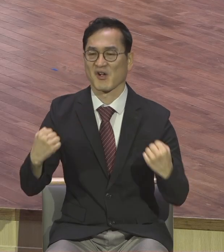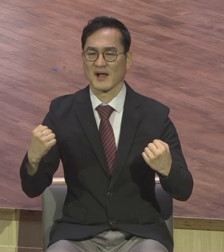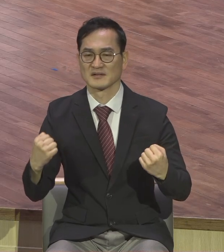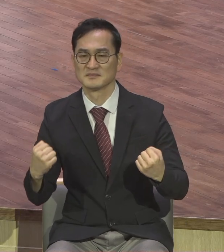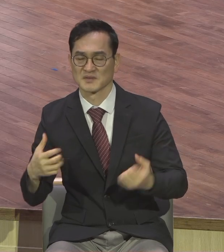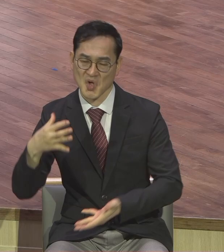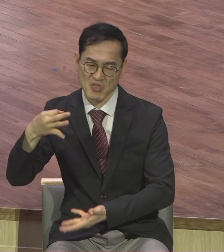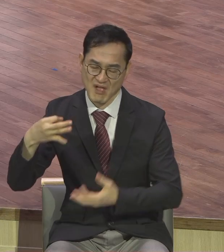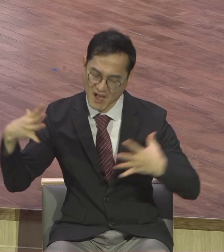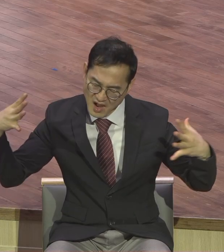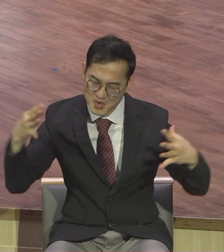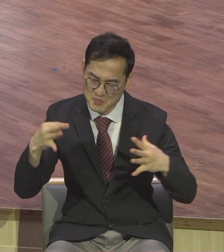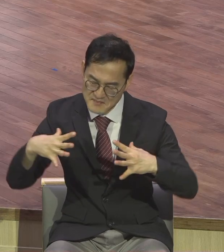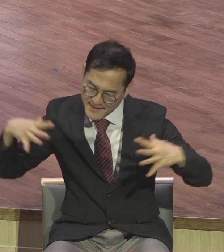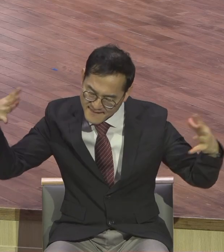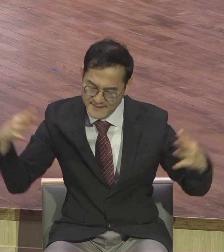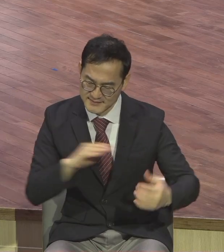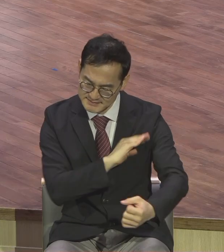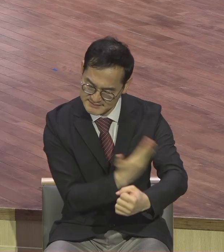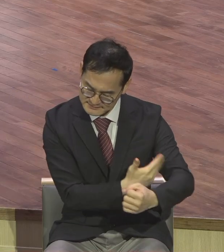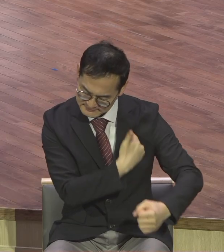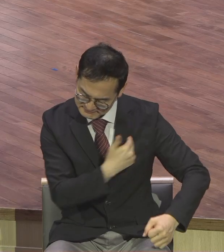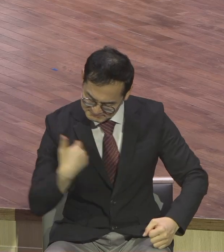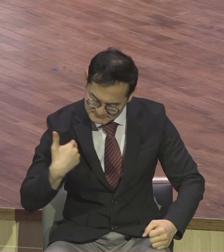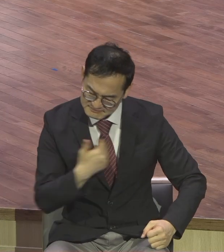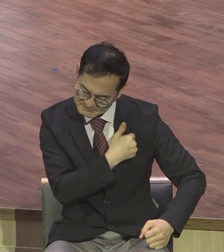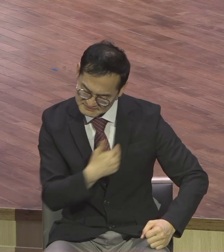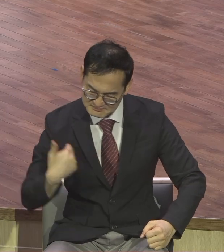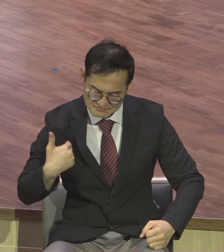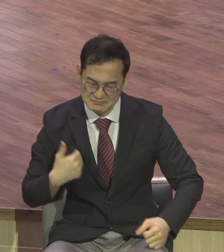내가 뭐 능력 있었어. 해보세요.